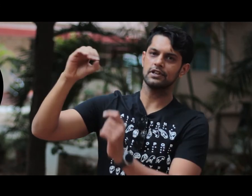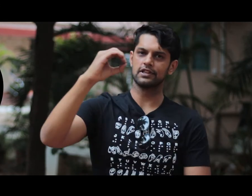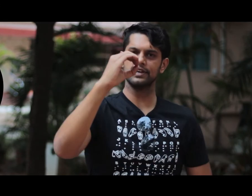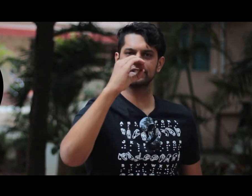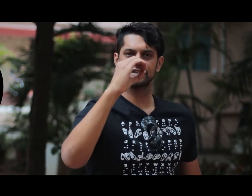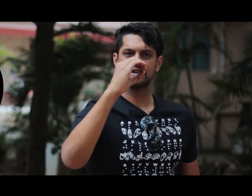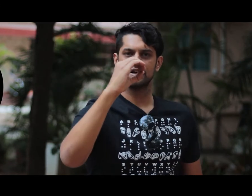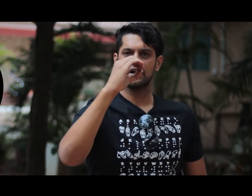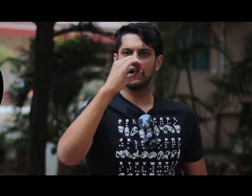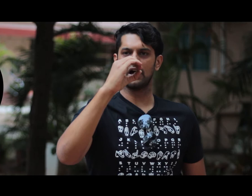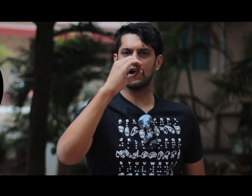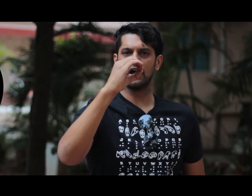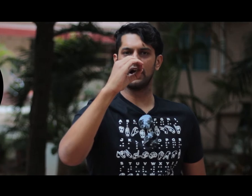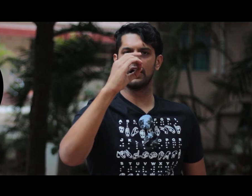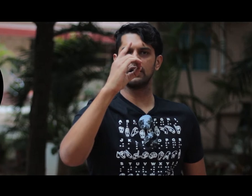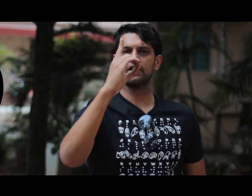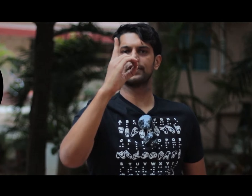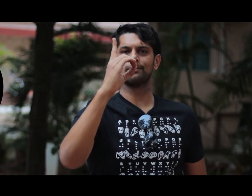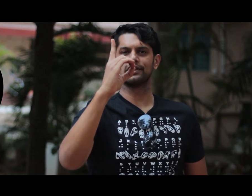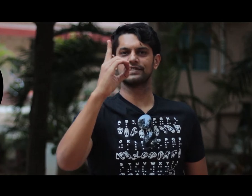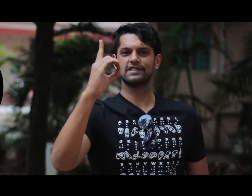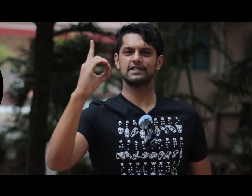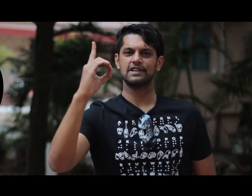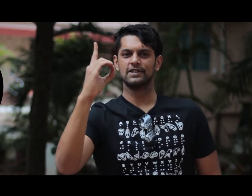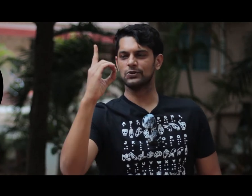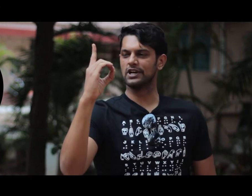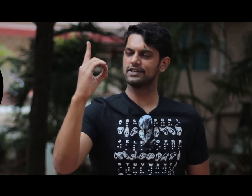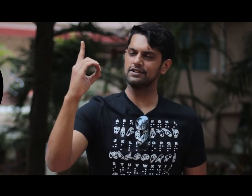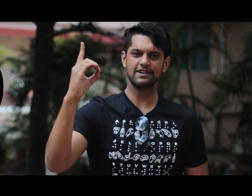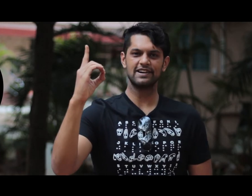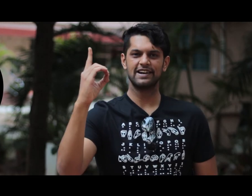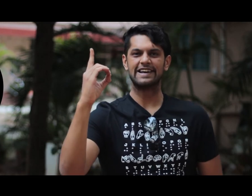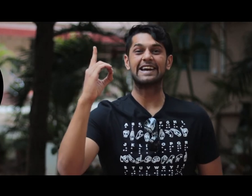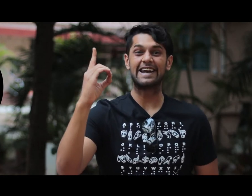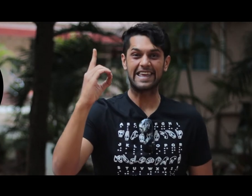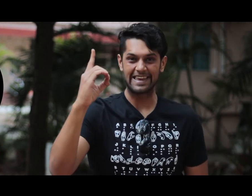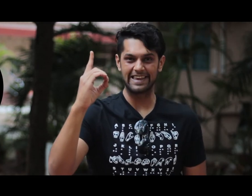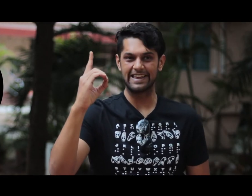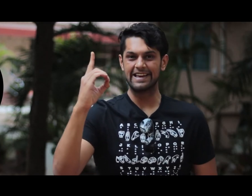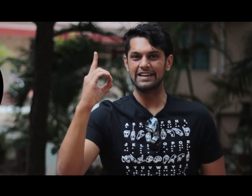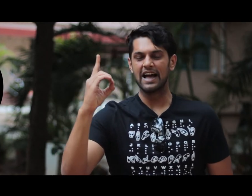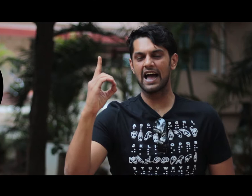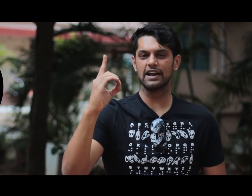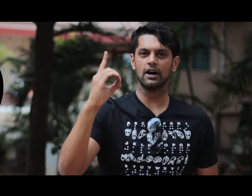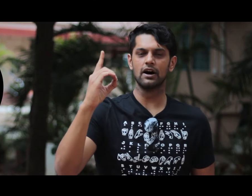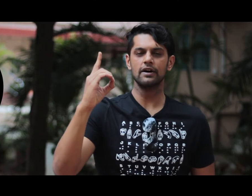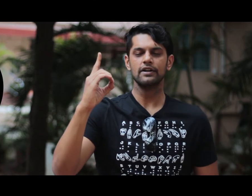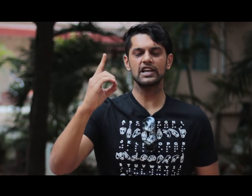ಲೈಕ್ ದಿಸ್ ಆ್ಯಂಡ್ ಲಿಫ್ಟ್ ಇಟ್ ಅಪ್ ಲೈಕ್ ದಿಸ್. ಸೊ ದಟ್ಸ್ ಅ ಡಿ. ಆ್ಯಂಡ್ ನೆಕ್ಸ್ಟ್